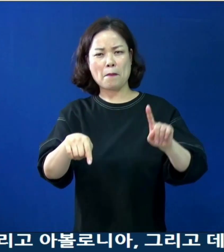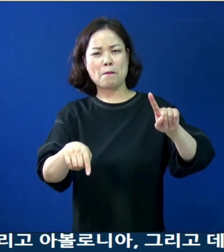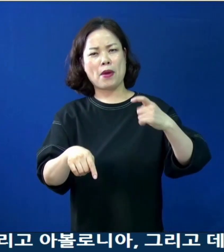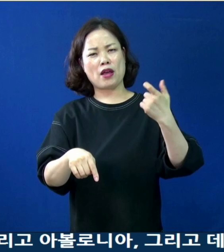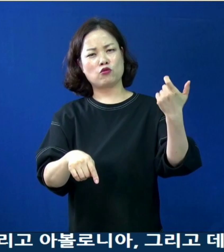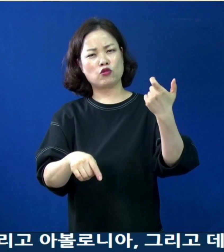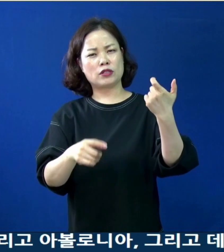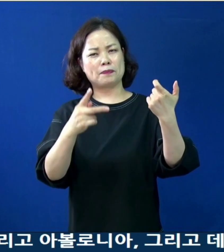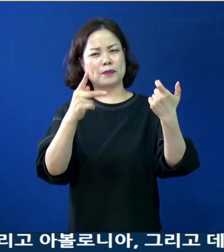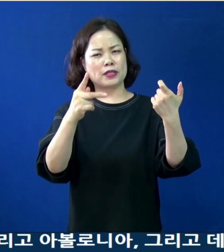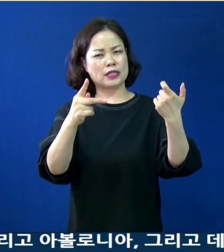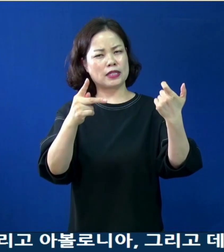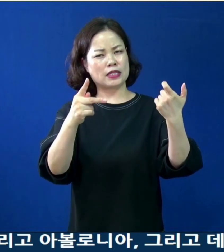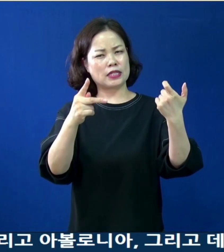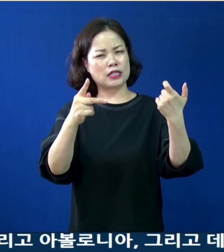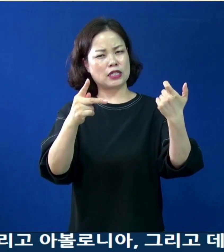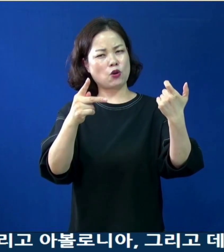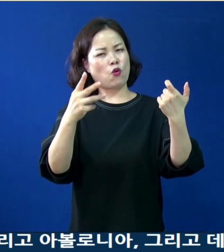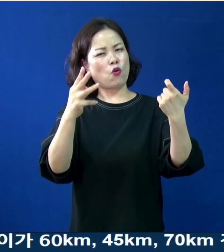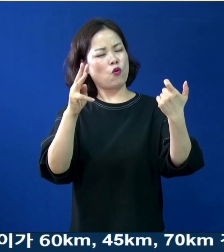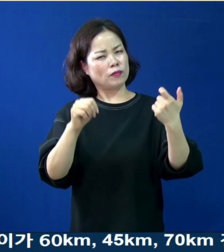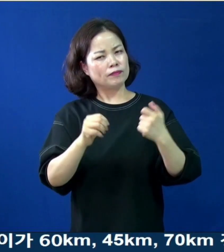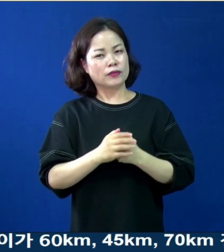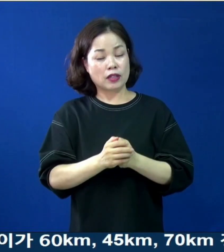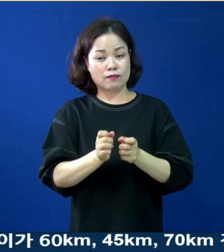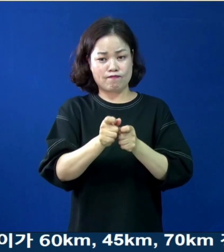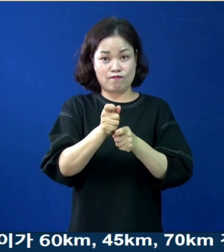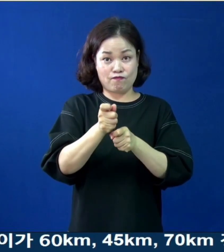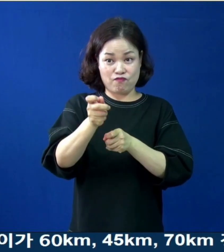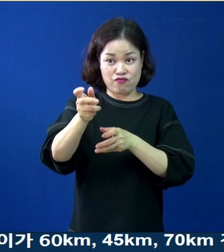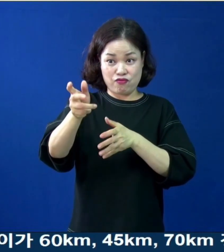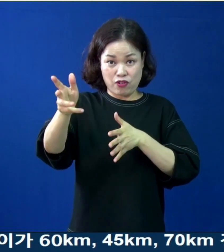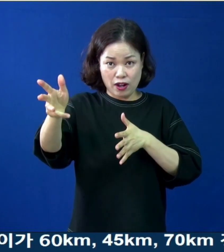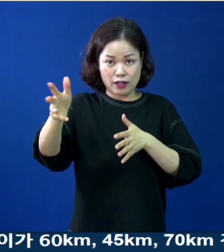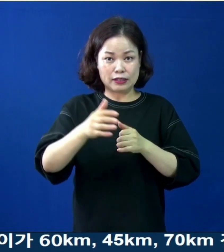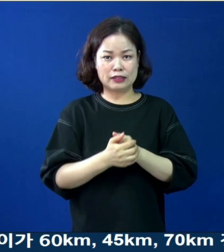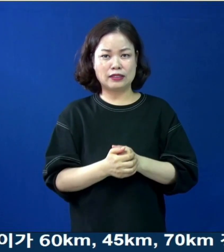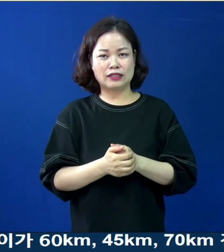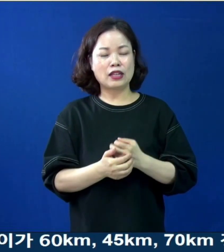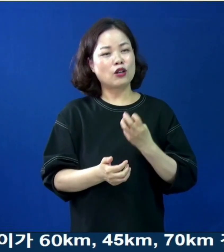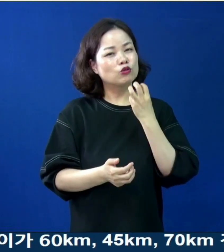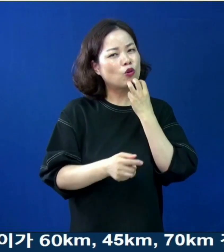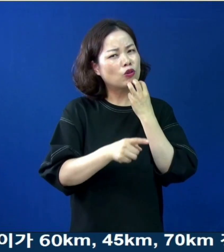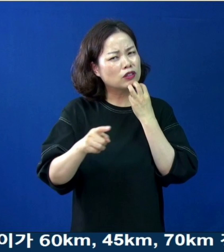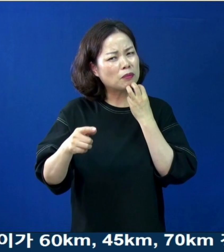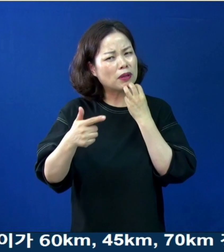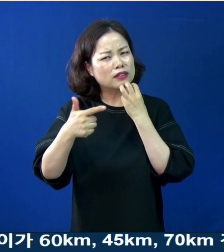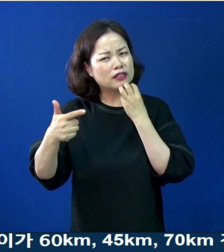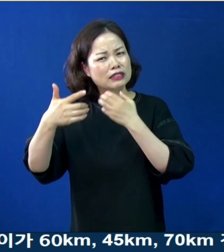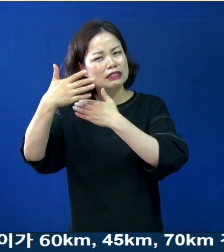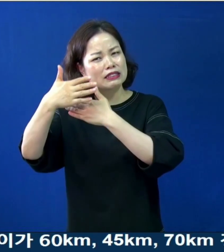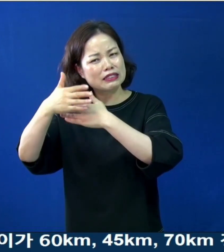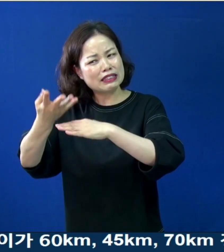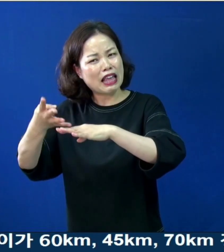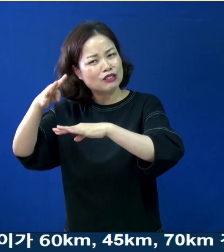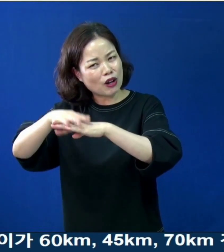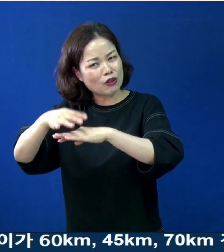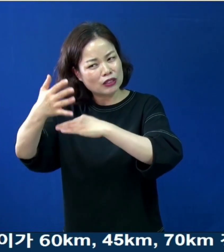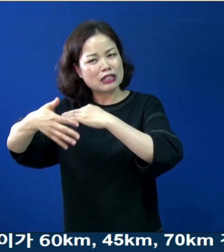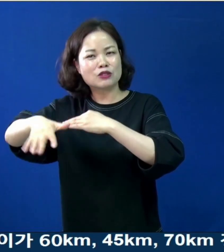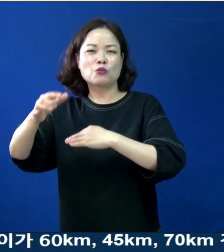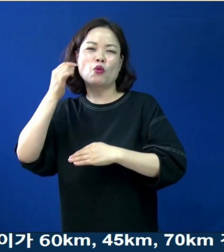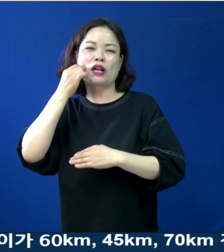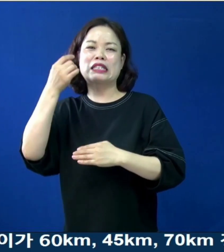160km, 170km 정도 나오는 것 같아요. 대전은 더 가고 대구는 못 가는 것 같습니다. 그래서 이제 저 정도의 이동